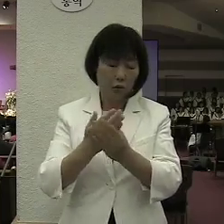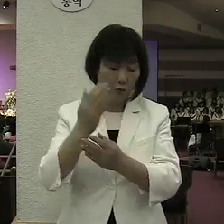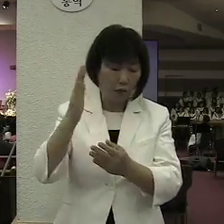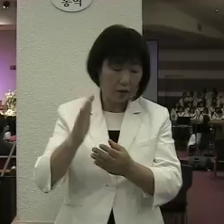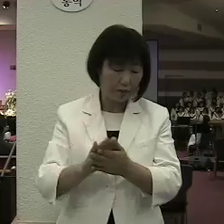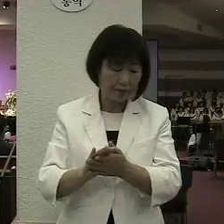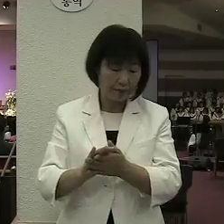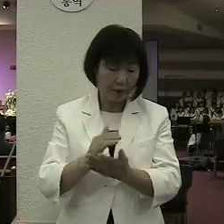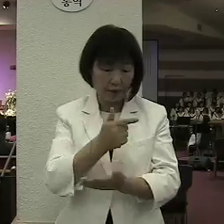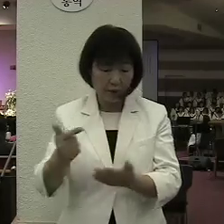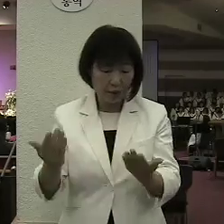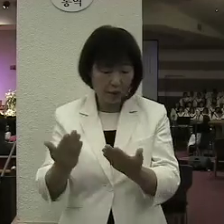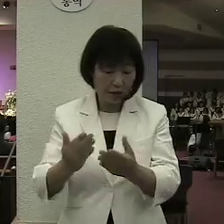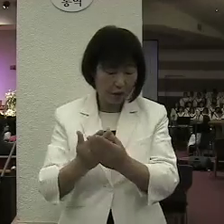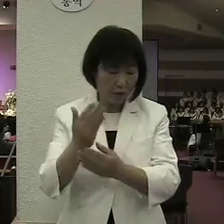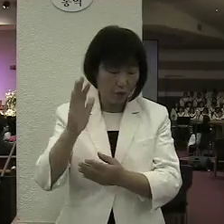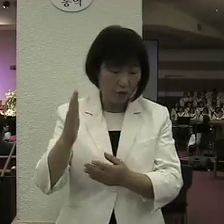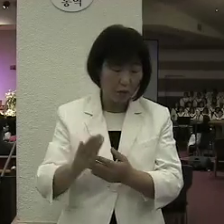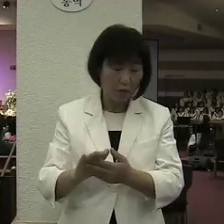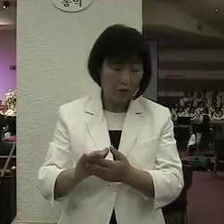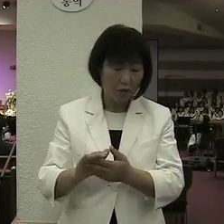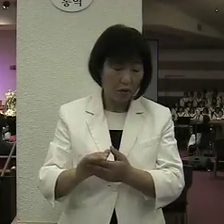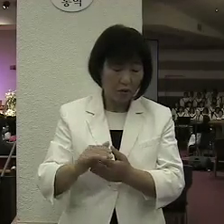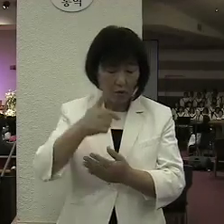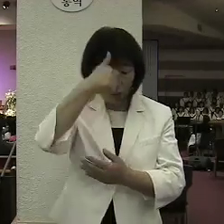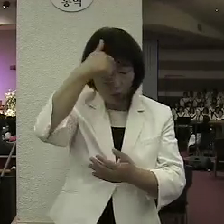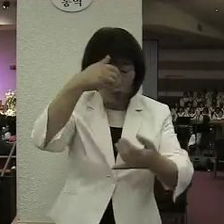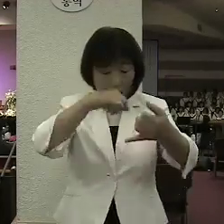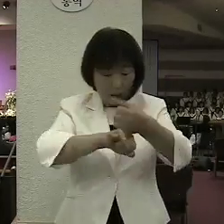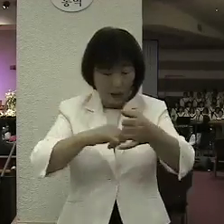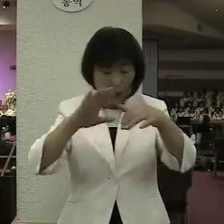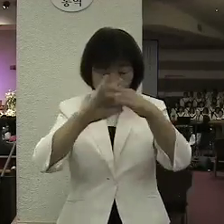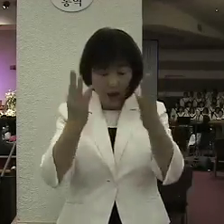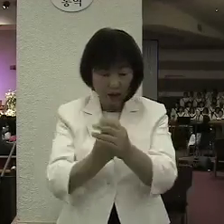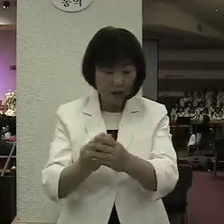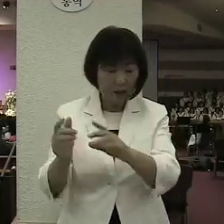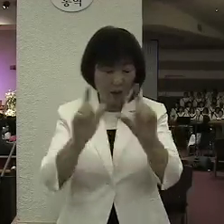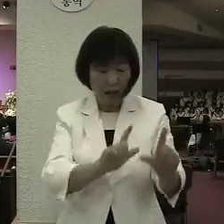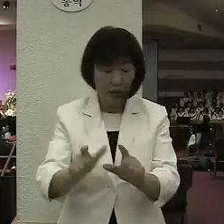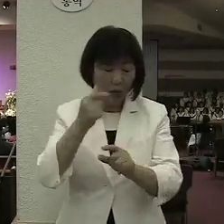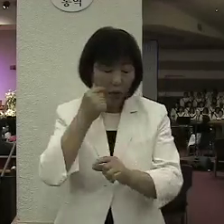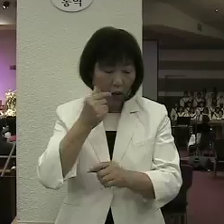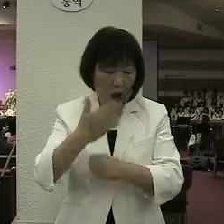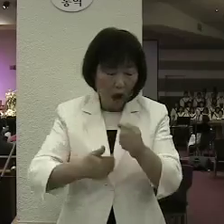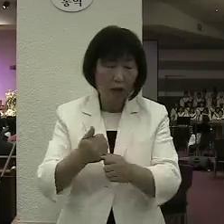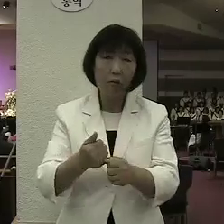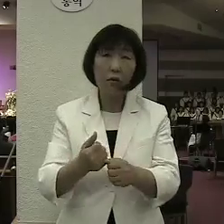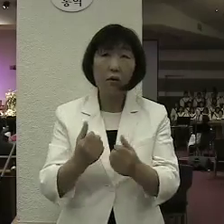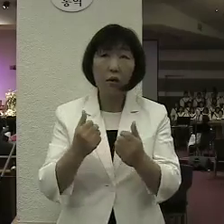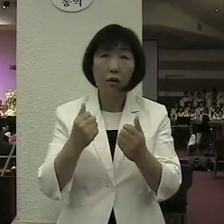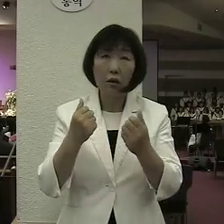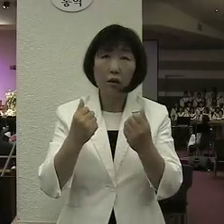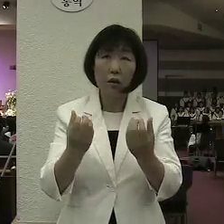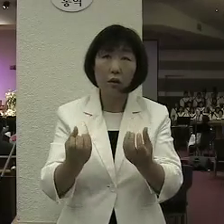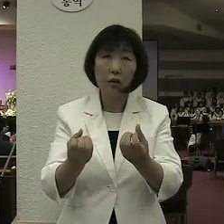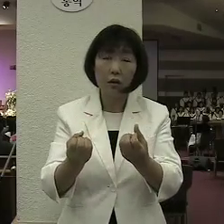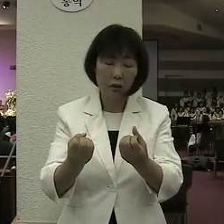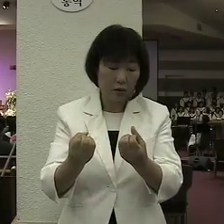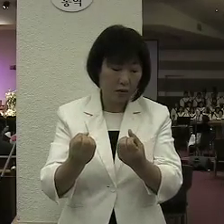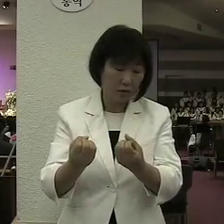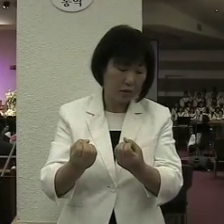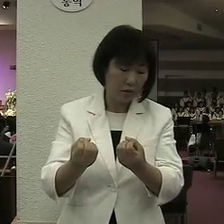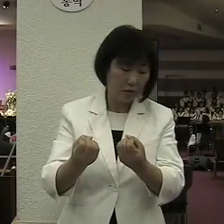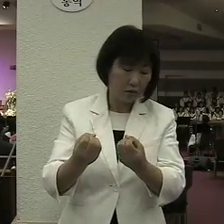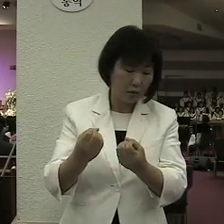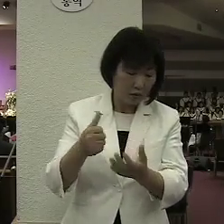엎드린 그 모습에 금 대접의 향이 있는데 그 향은 성도의 기도라고 하잖아요. 바로 그 순간부터 성도들의